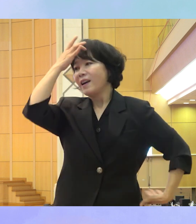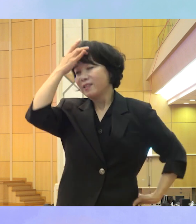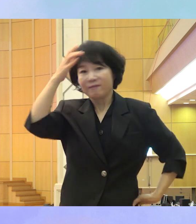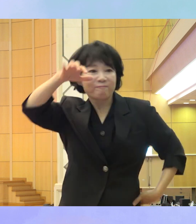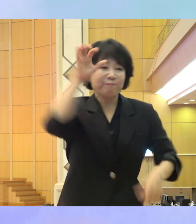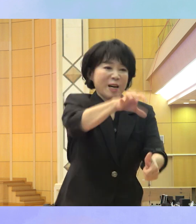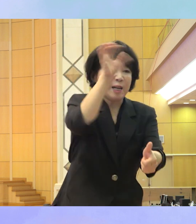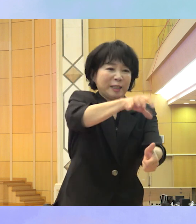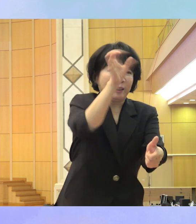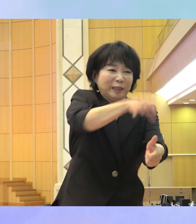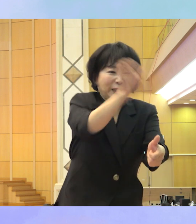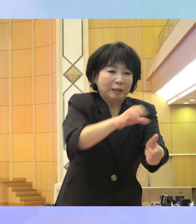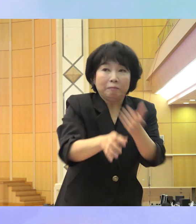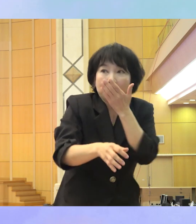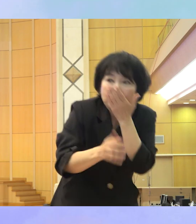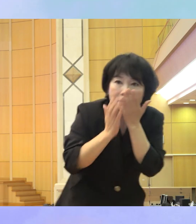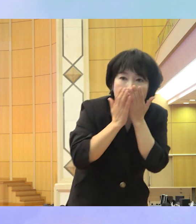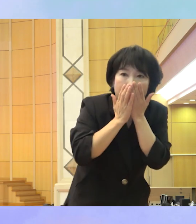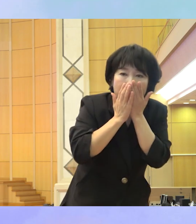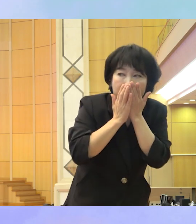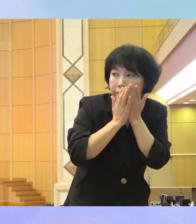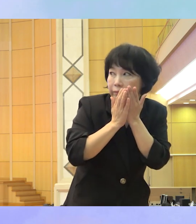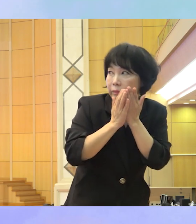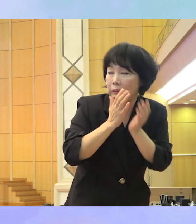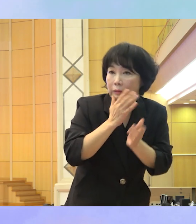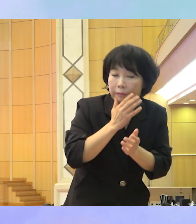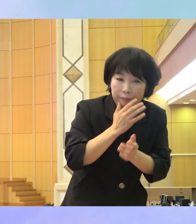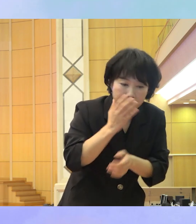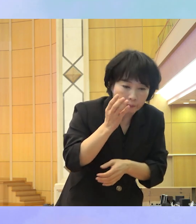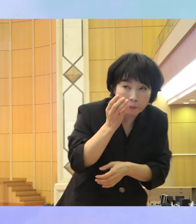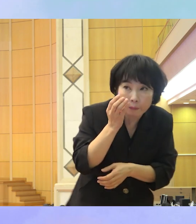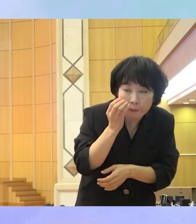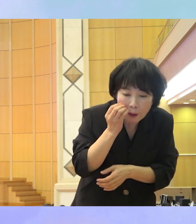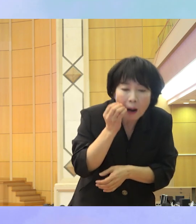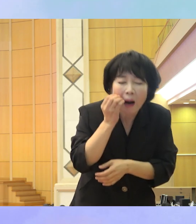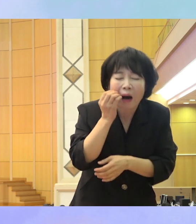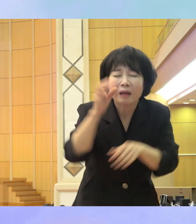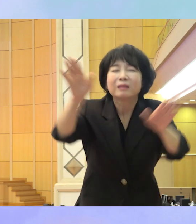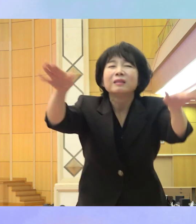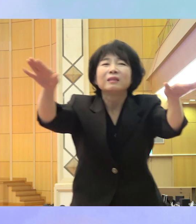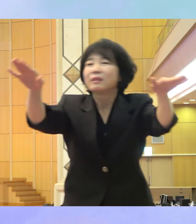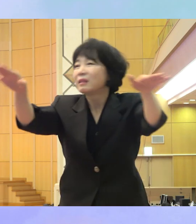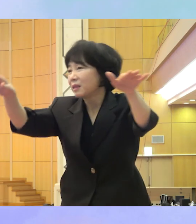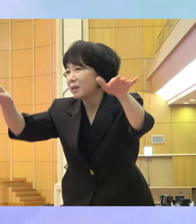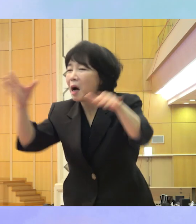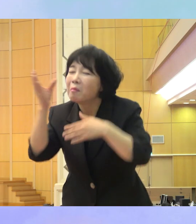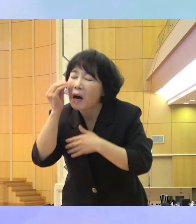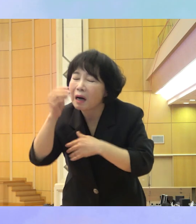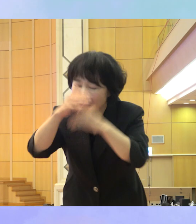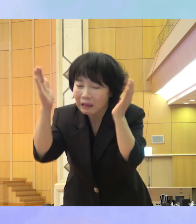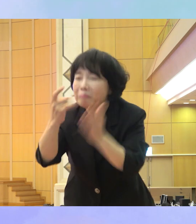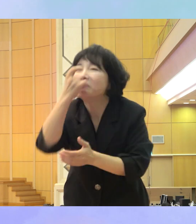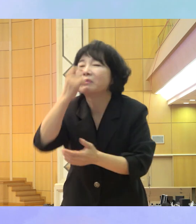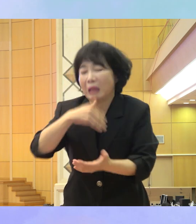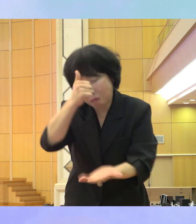그제서야 머리를 떨구고 하는 말이 다 내 탓입니다.